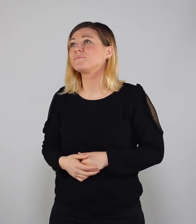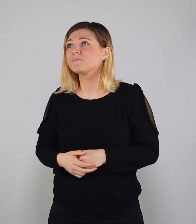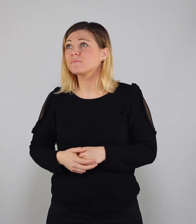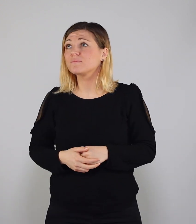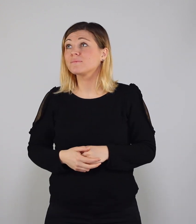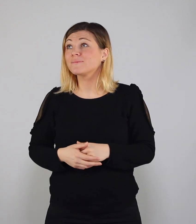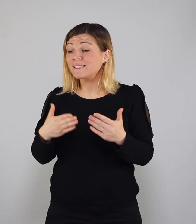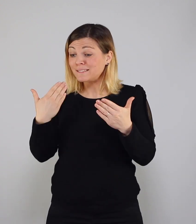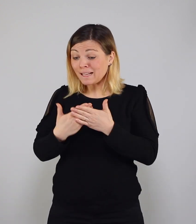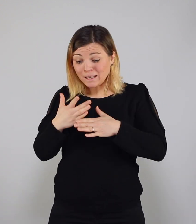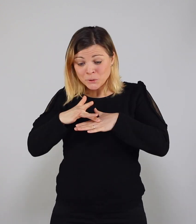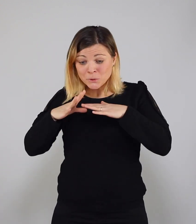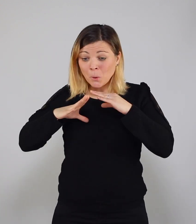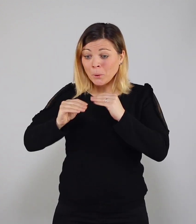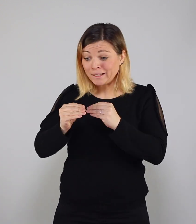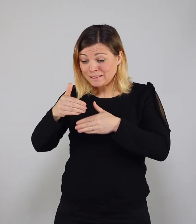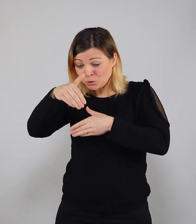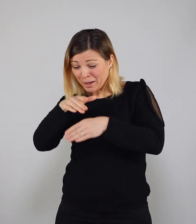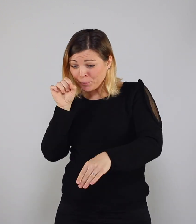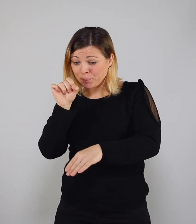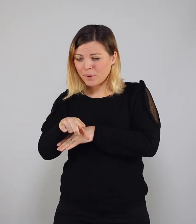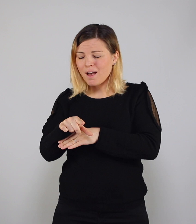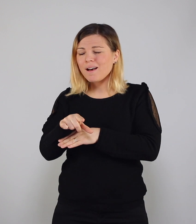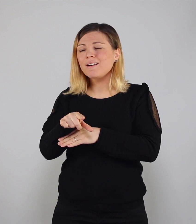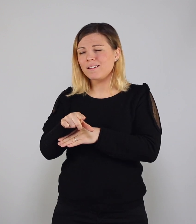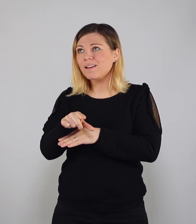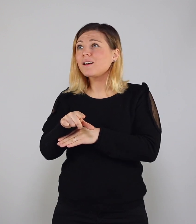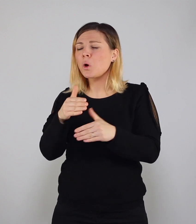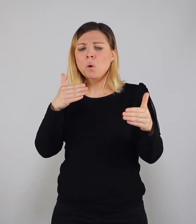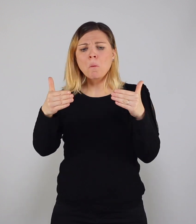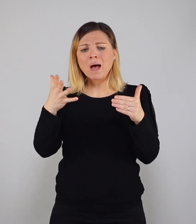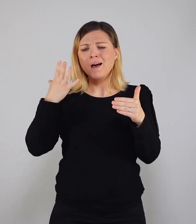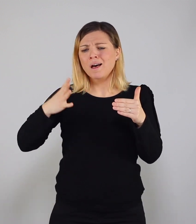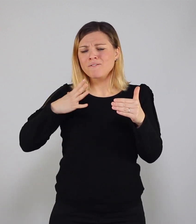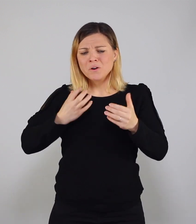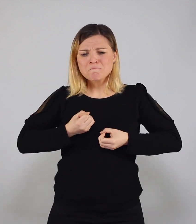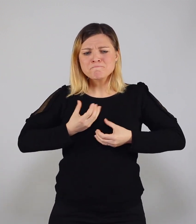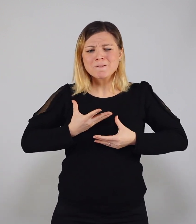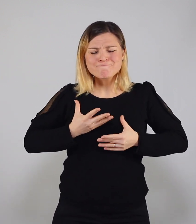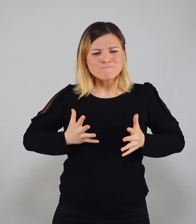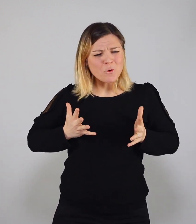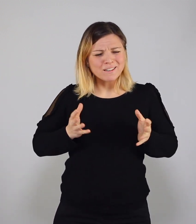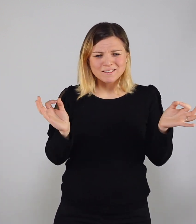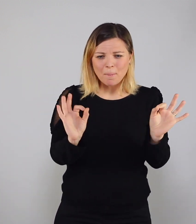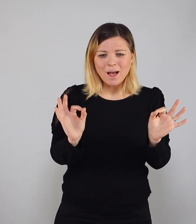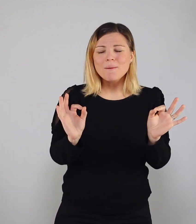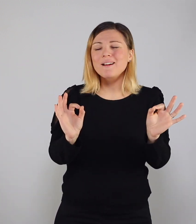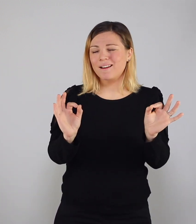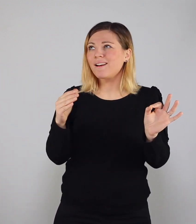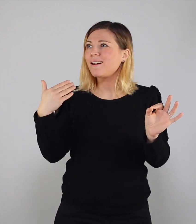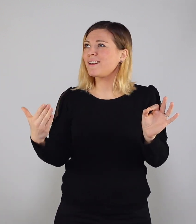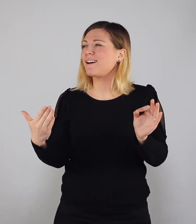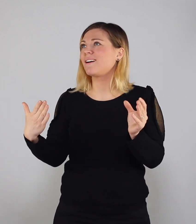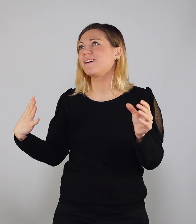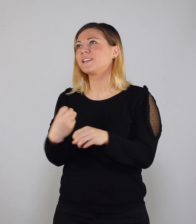jamais. Et c'est ce qui se produisait. Ce soir-là, j'ai eu le courage cette fois-ci et l'audace qu'il fallait pour aller vers